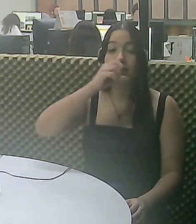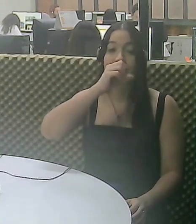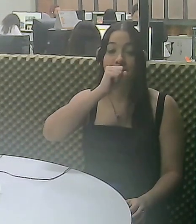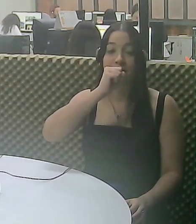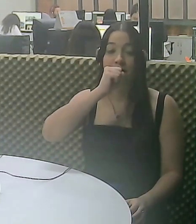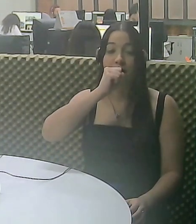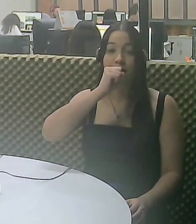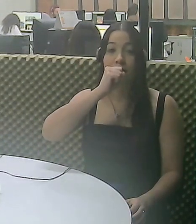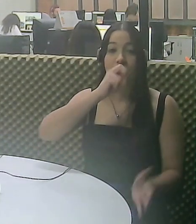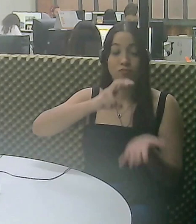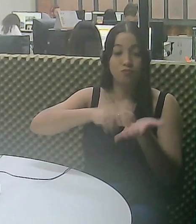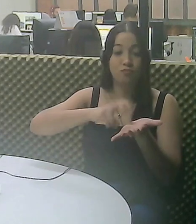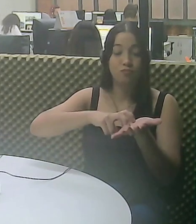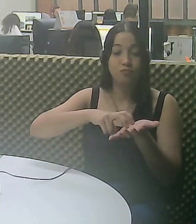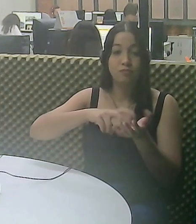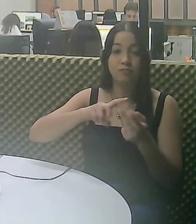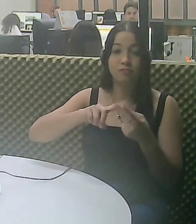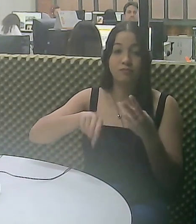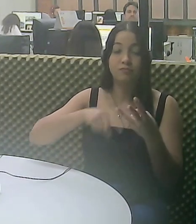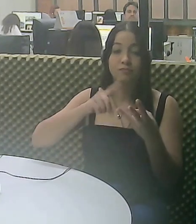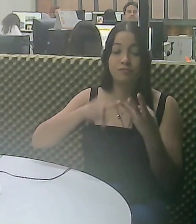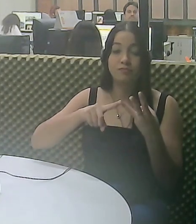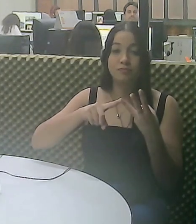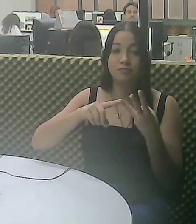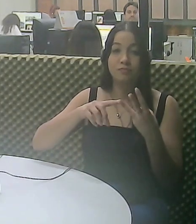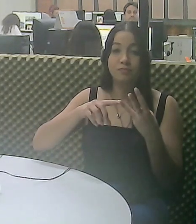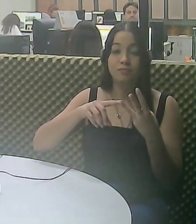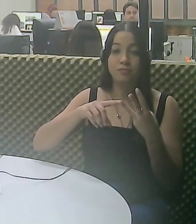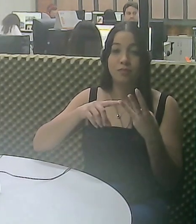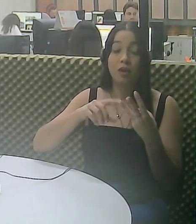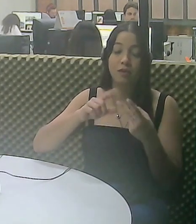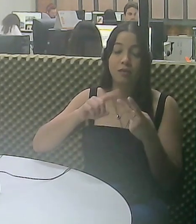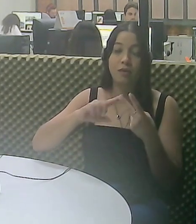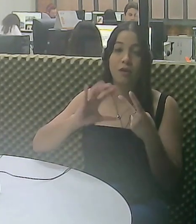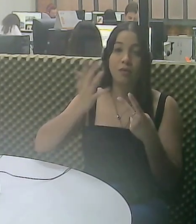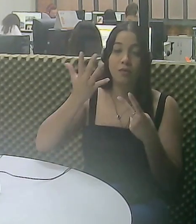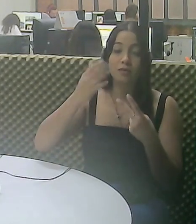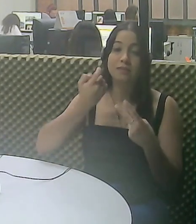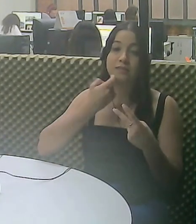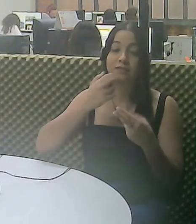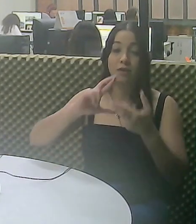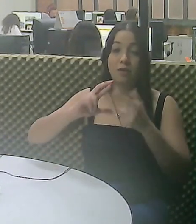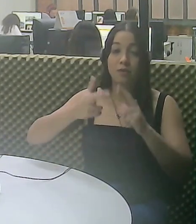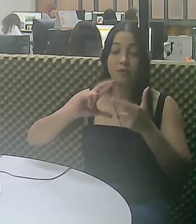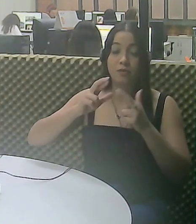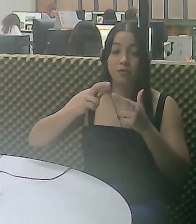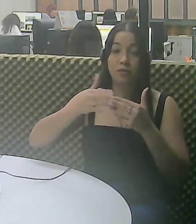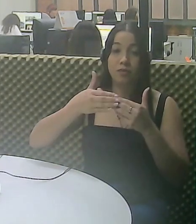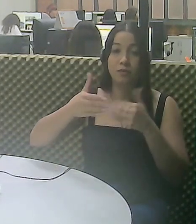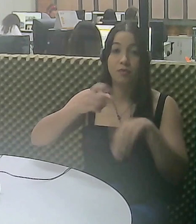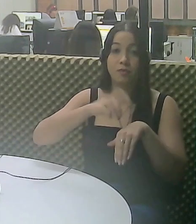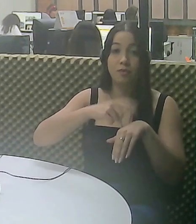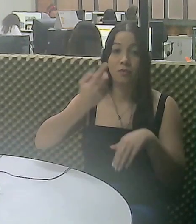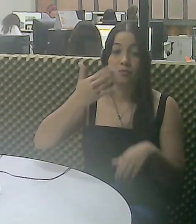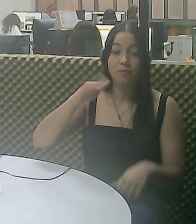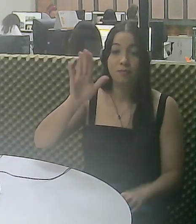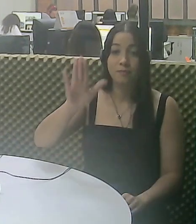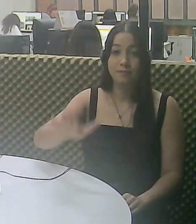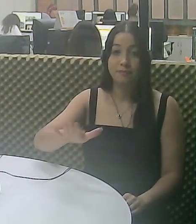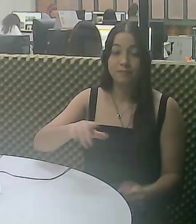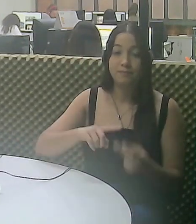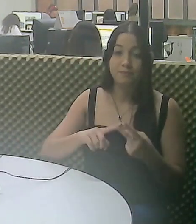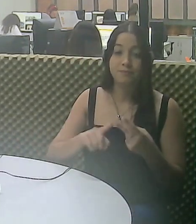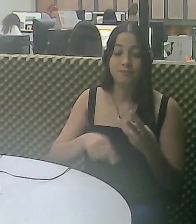sábados, na parte da manhã. Já a coleta seletiva passará a ocorrer às sextas-feiras, a partir da 1h30 da